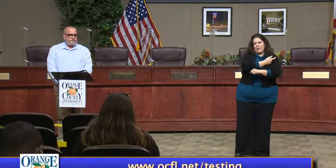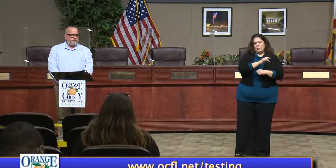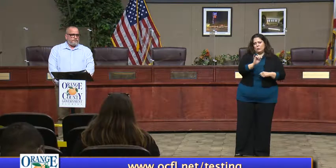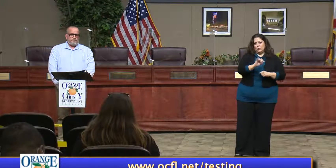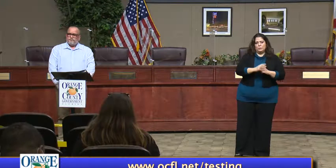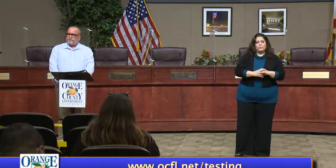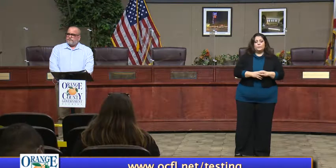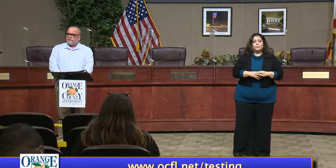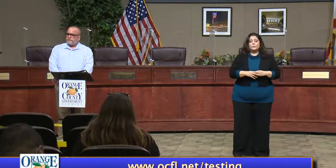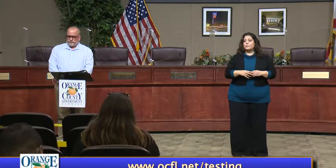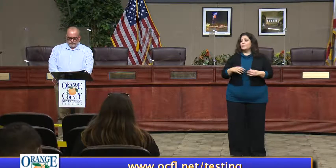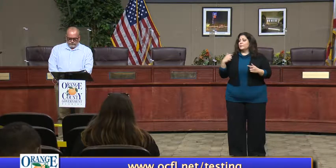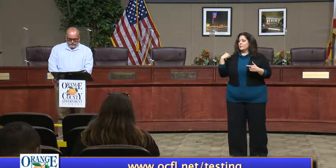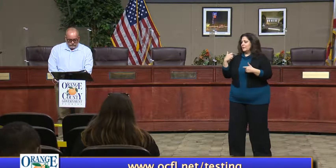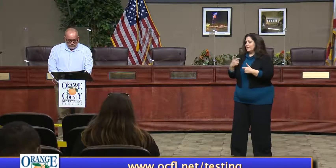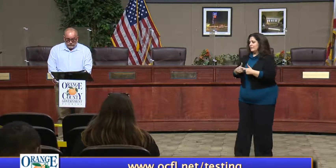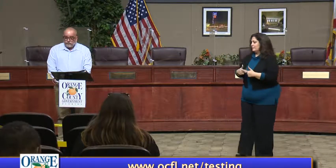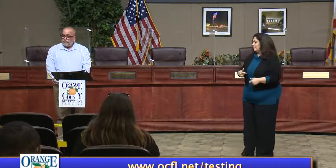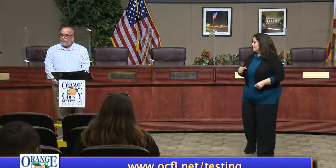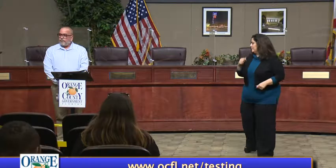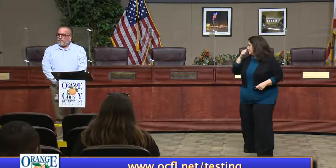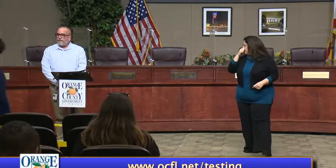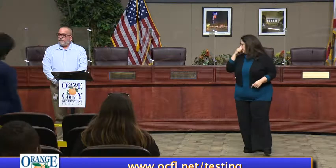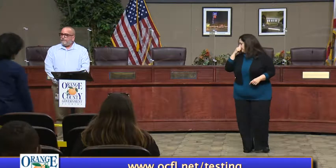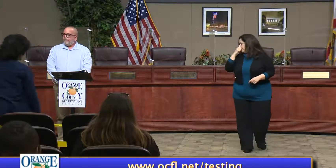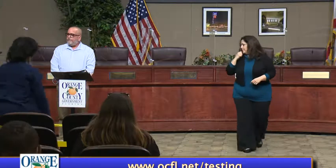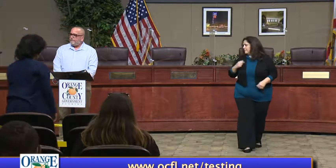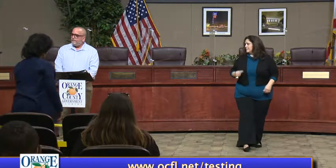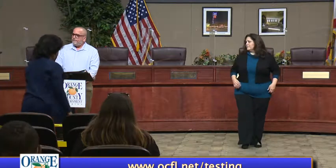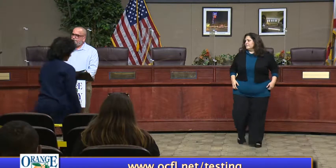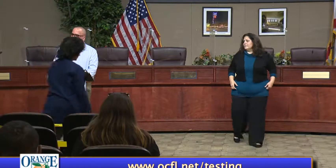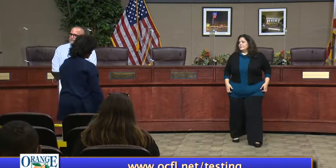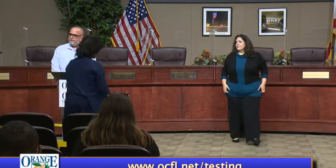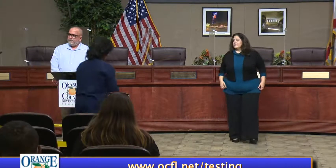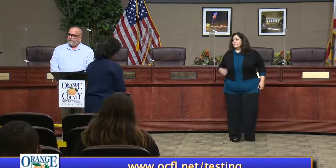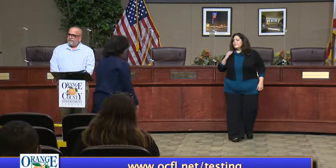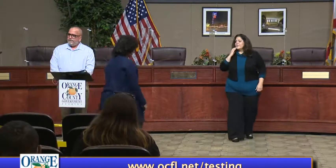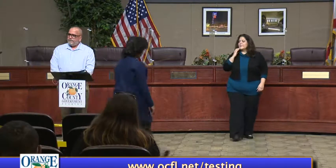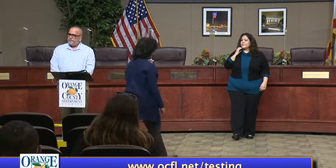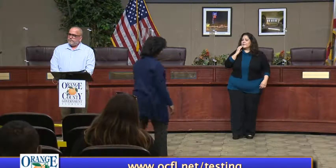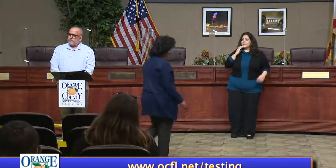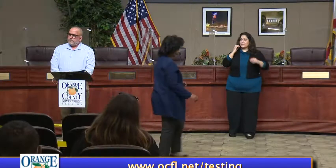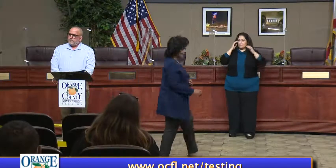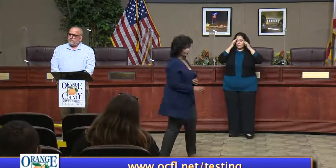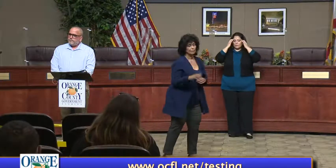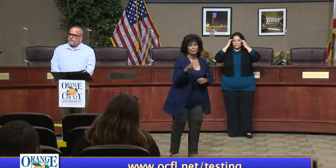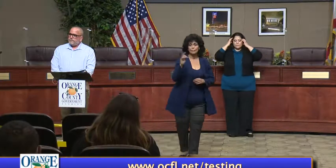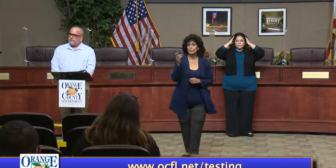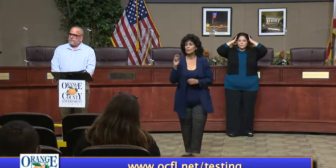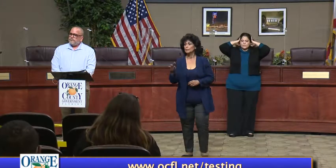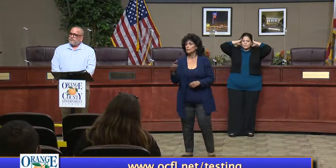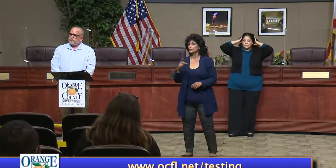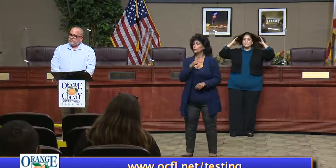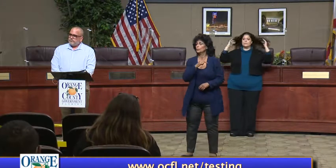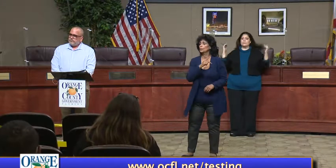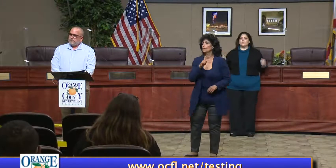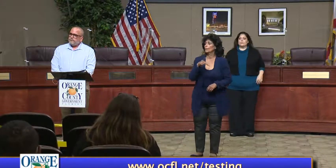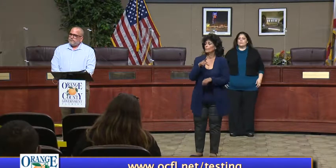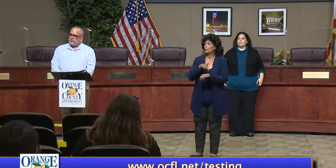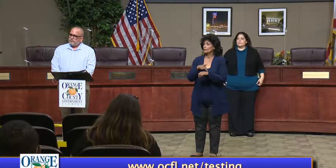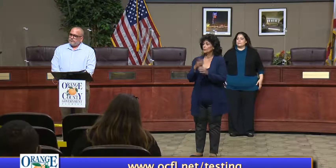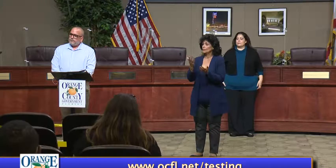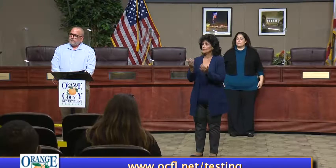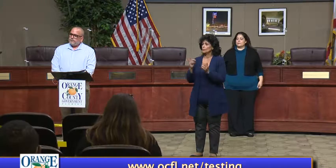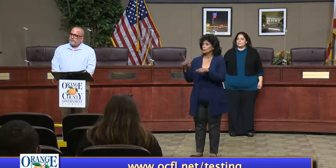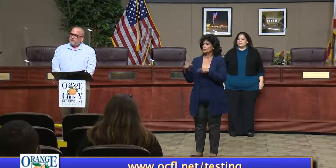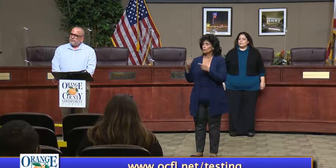Buenas tardes, Félix Pirela de Telemundo por acá. Doctor Pino, quisiéramos saber cuál es el balance que ha arrojado los últimos 6